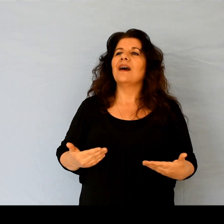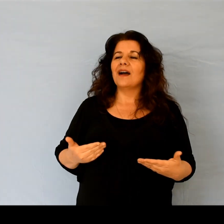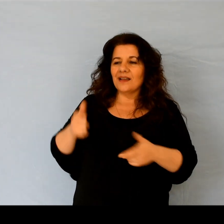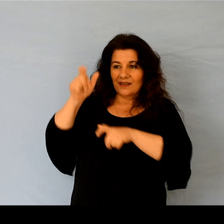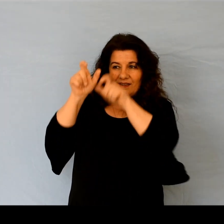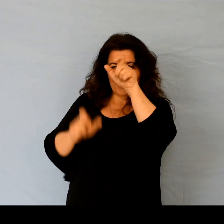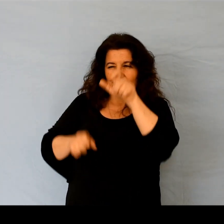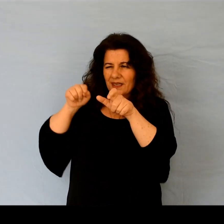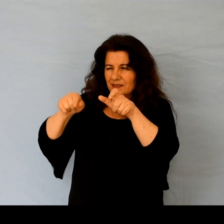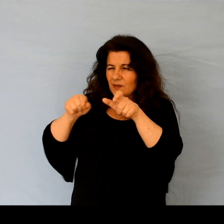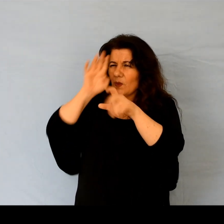esprit et vérité.